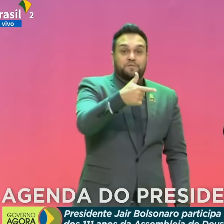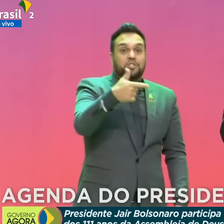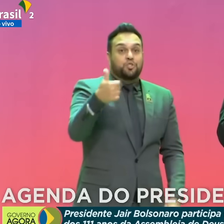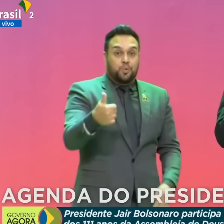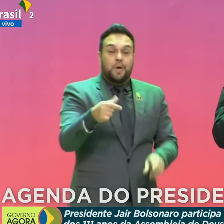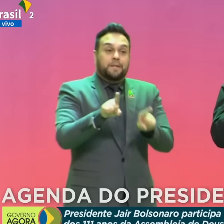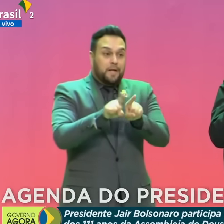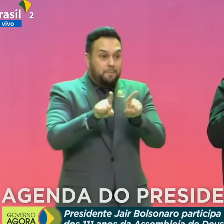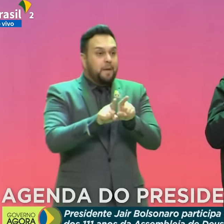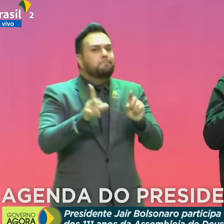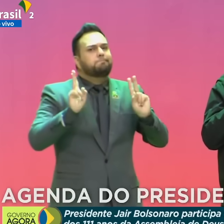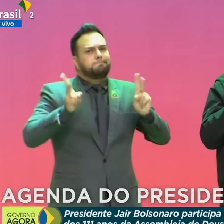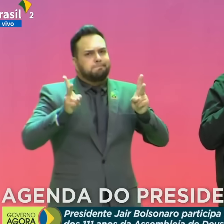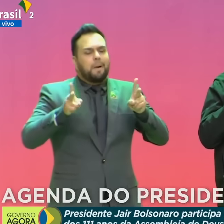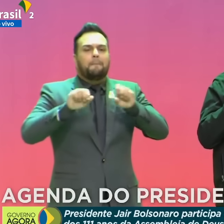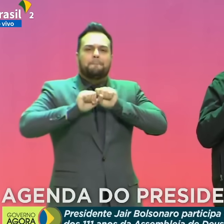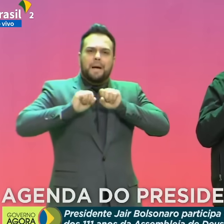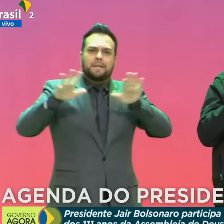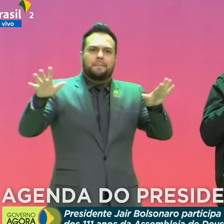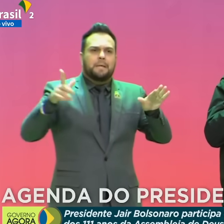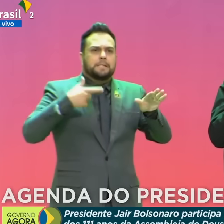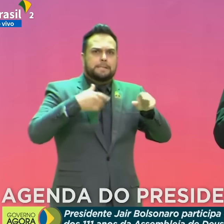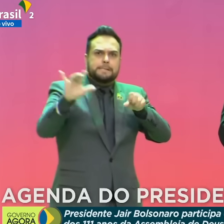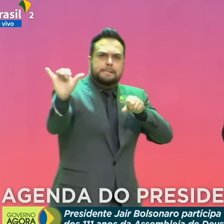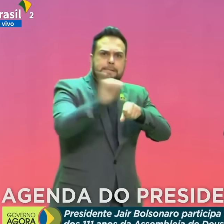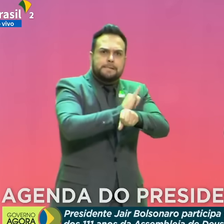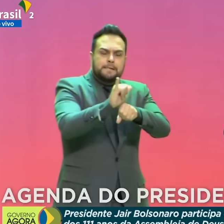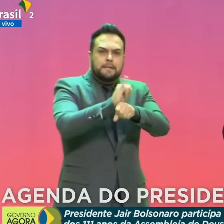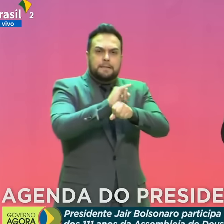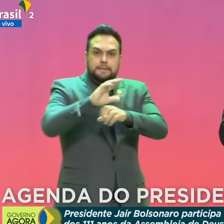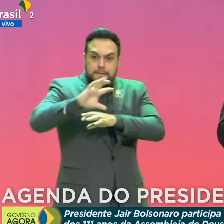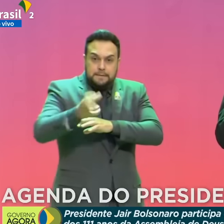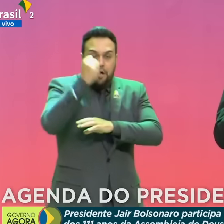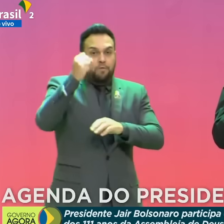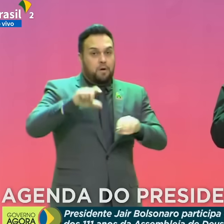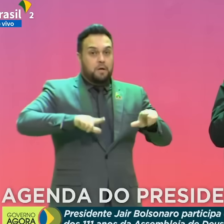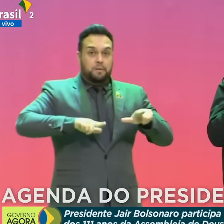também. Criamos programas para salvar empregos.